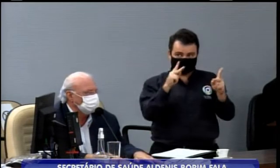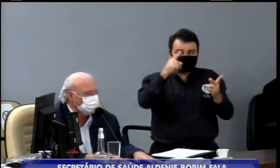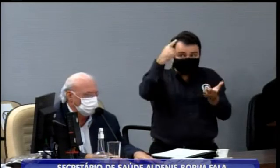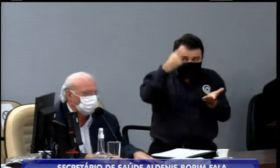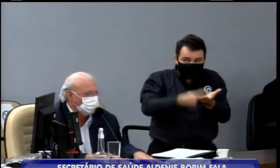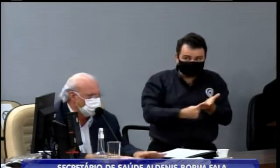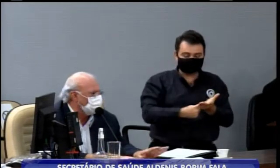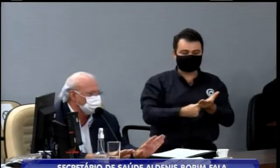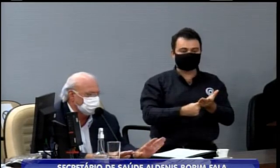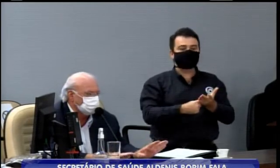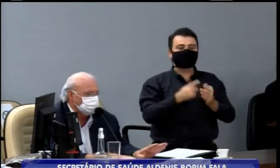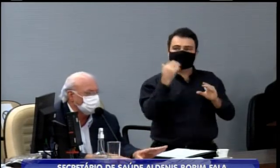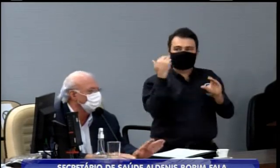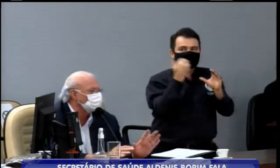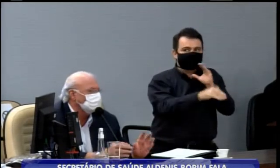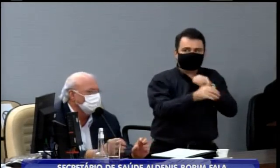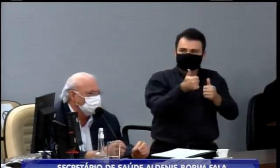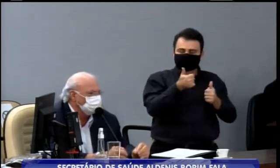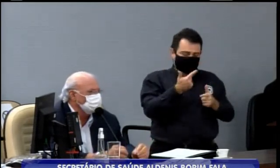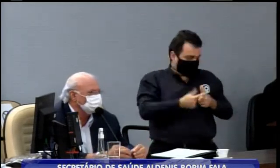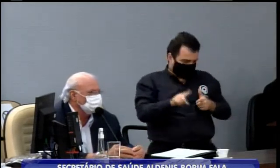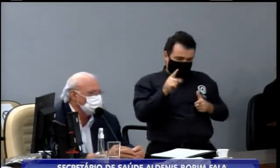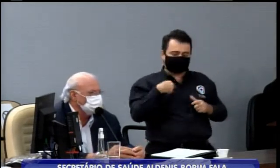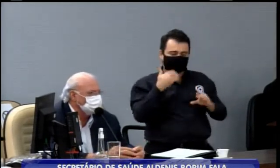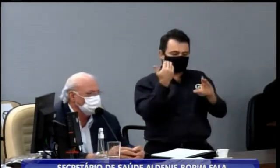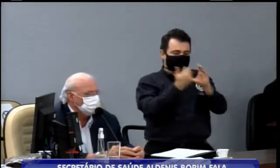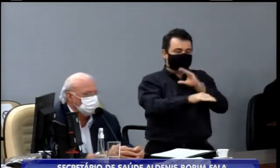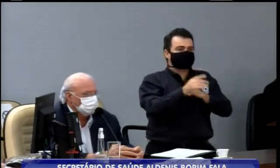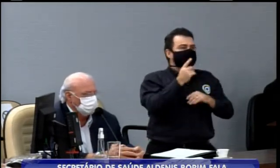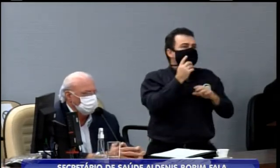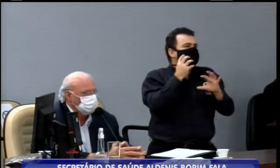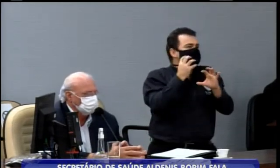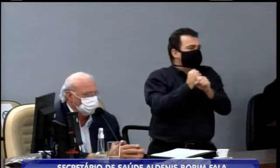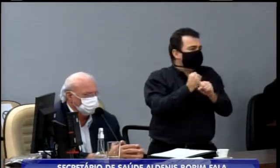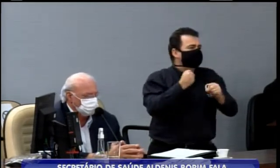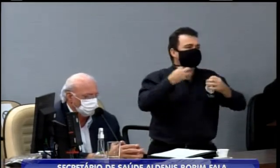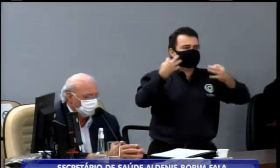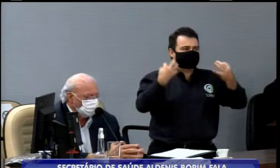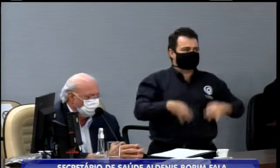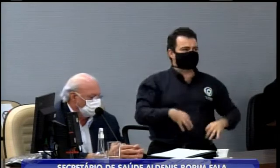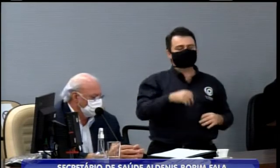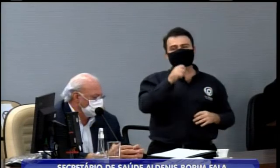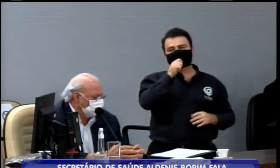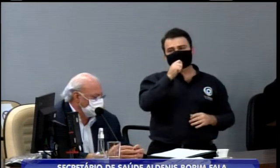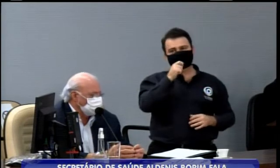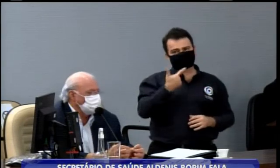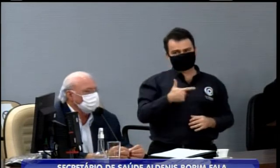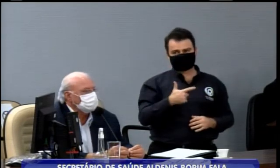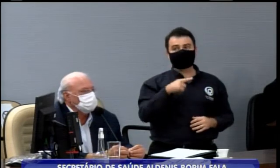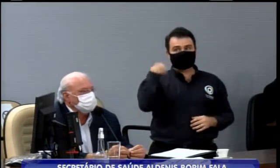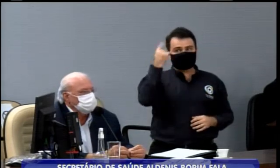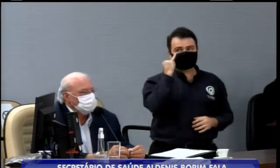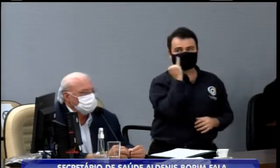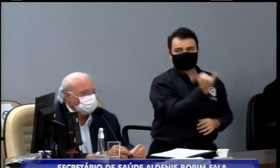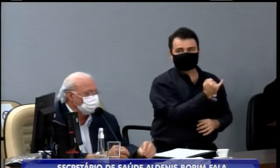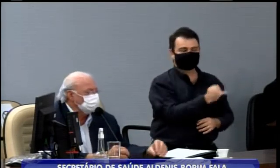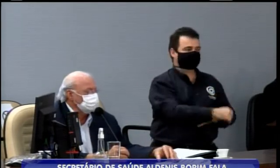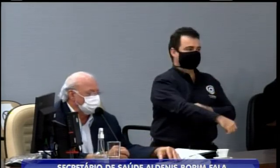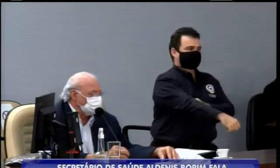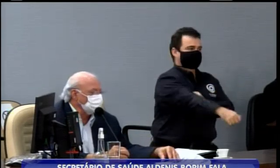posso mandar sem dúvida, mas eu não tenho ele hoje. O